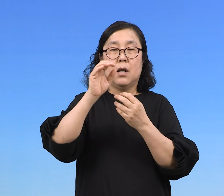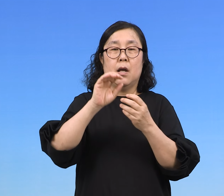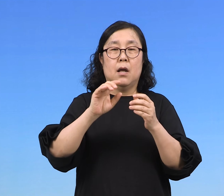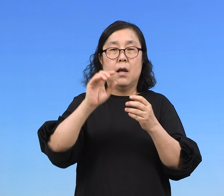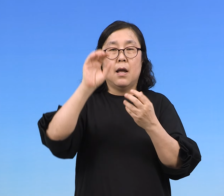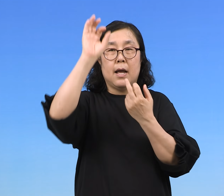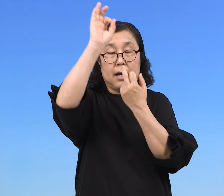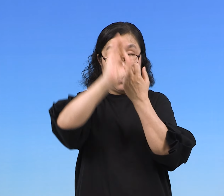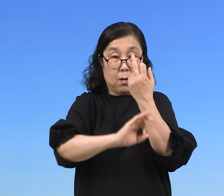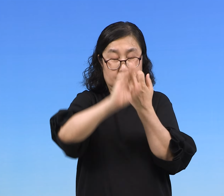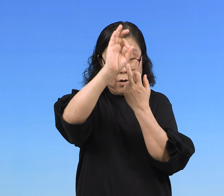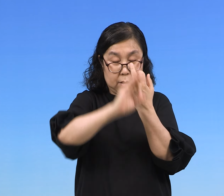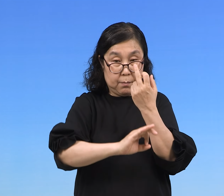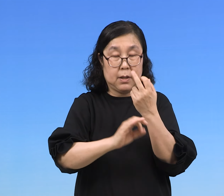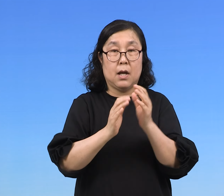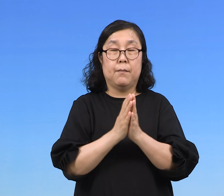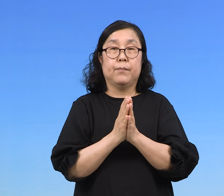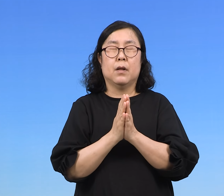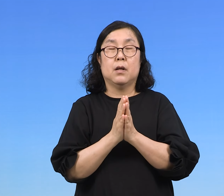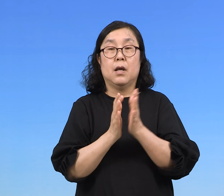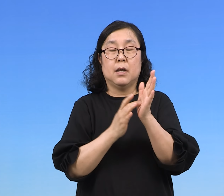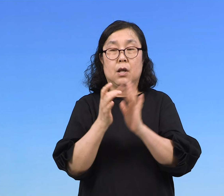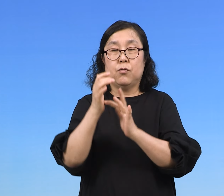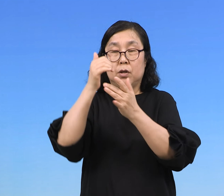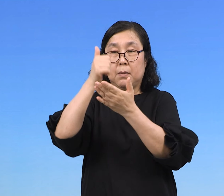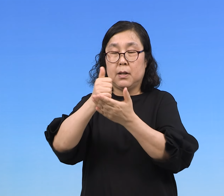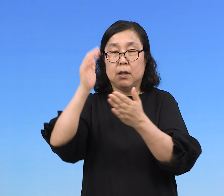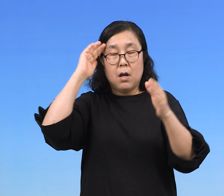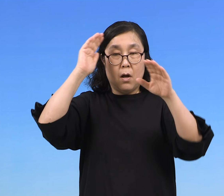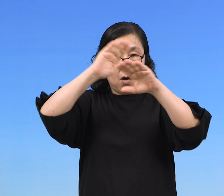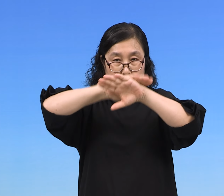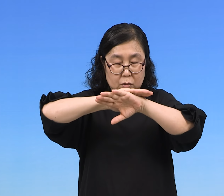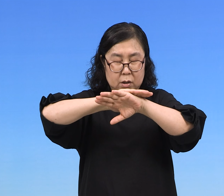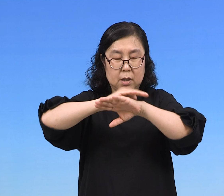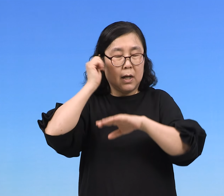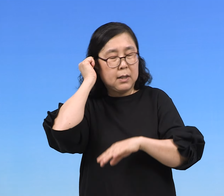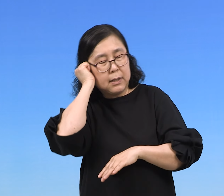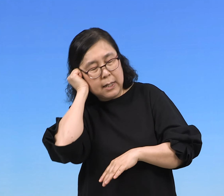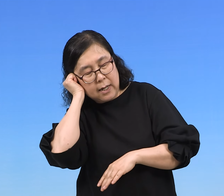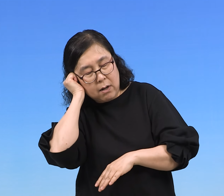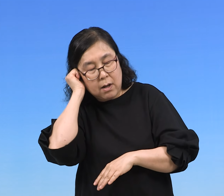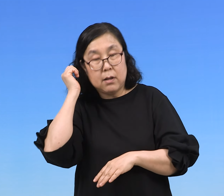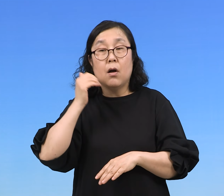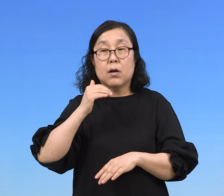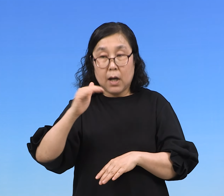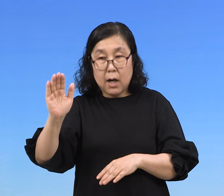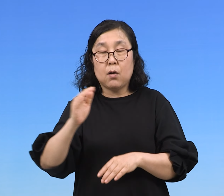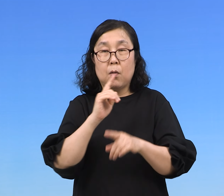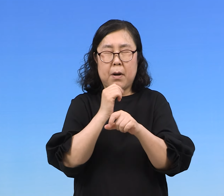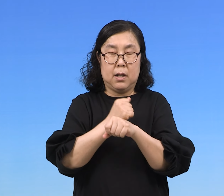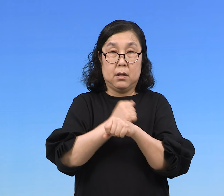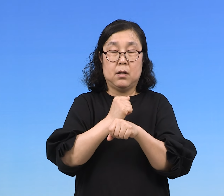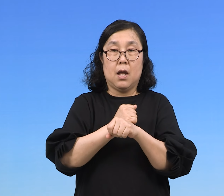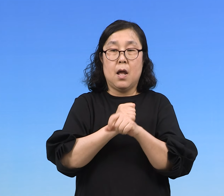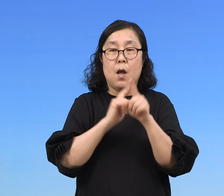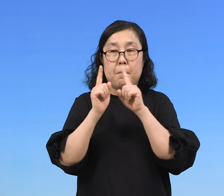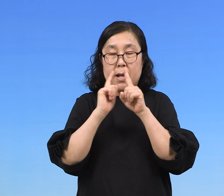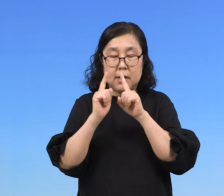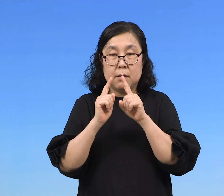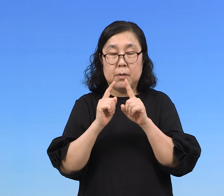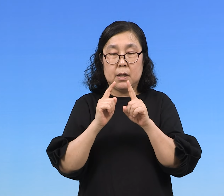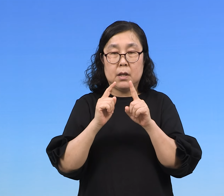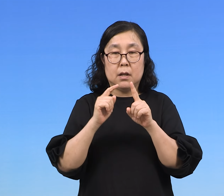이미 기울었나이다 하니, 자기들이 예수님 보고요, 이 어두워졌으니까 주무시고 가라고 했던 사람이에요. 그런데 말씀이